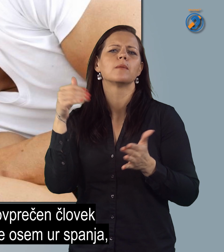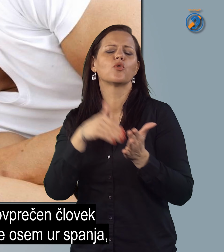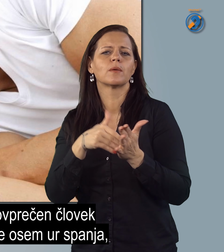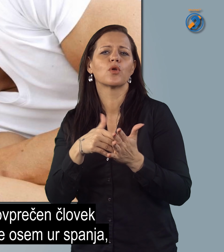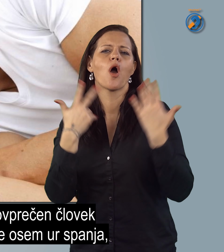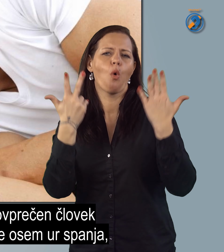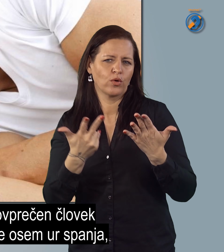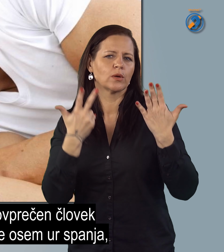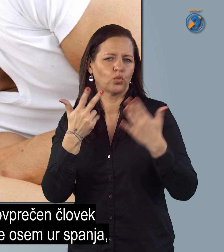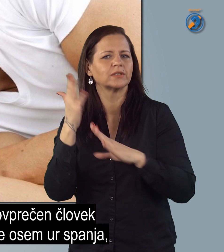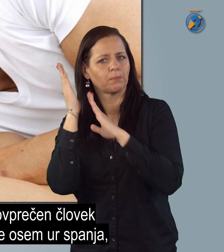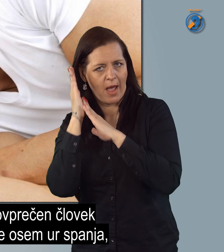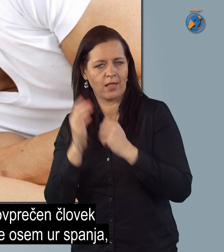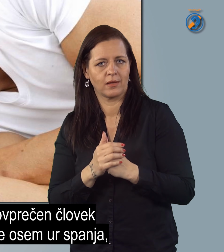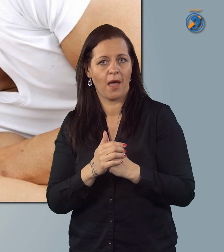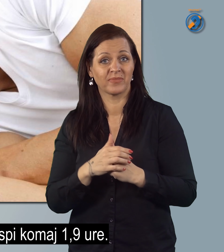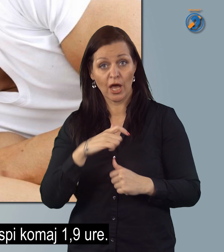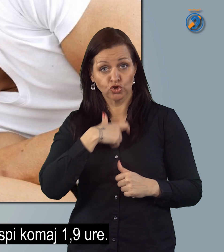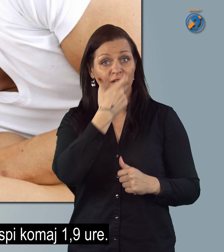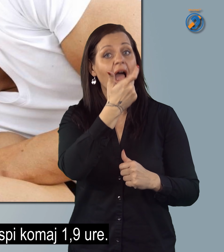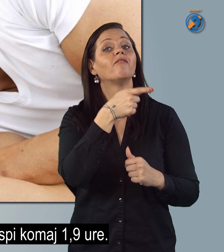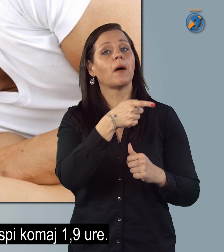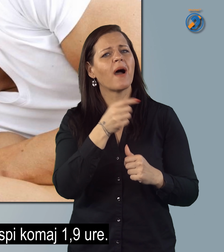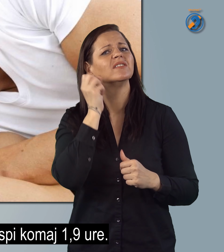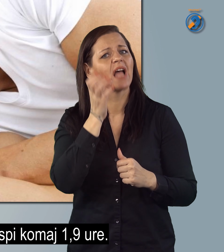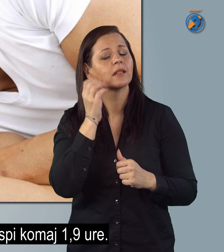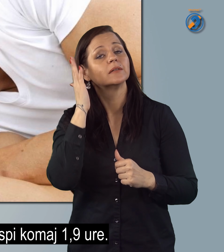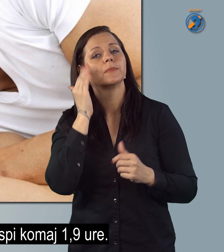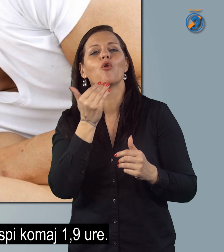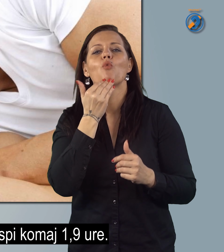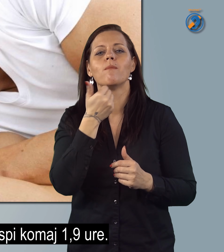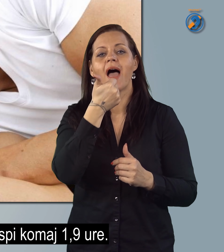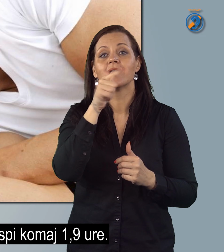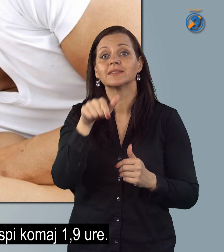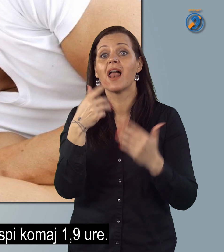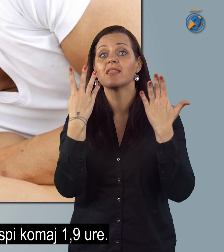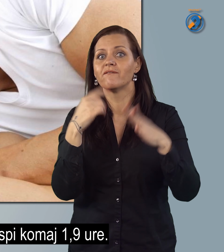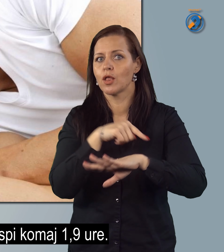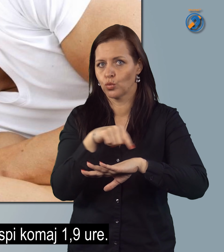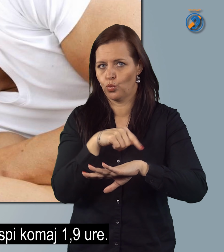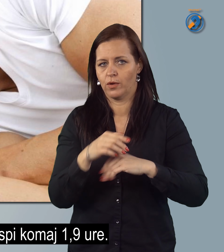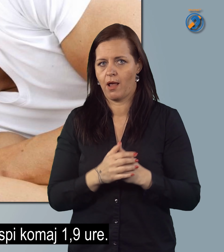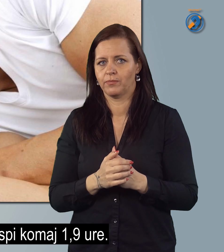potrebuje osem ur spanja, žirafa vsak dan spi komaj 1,9 ure.